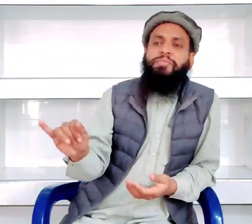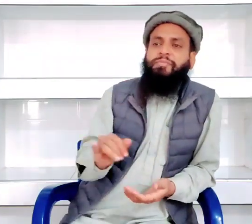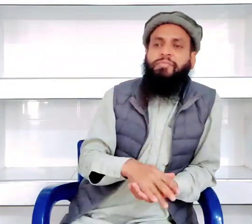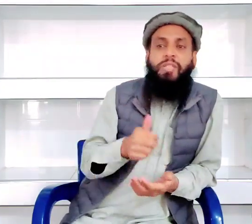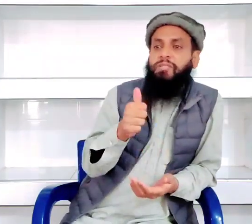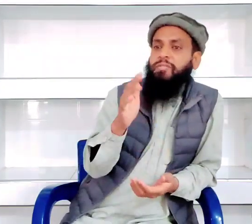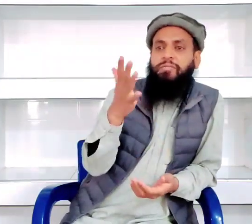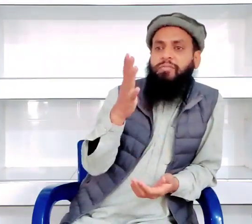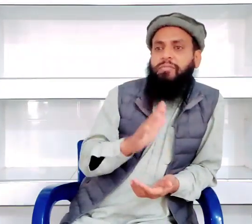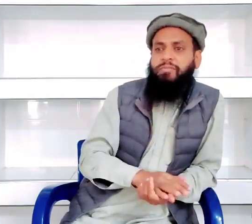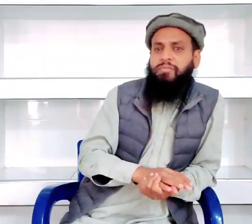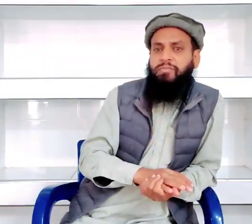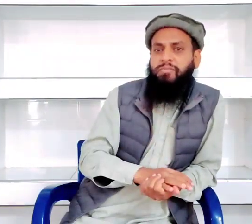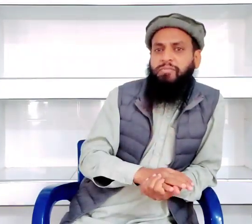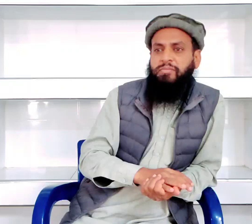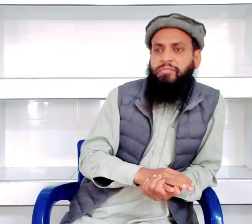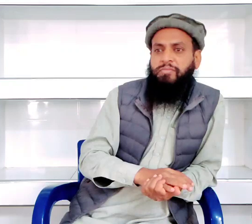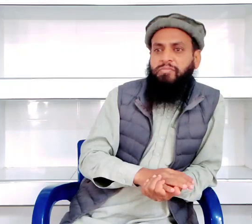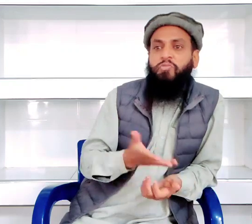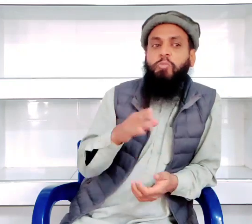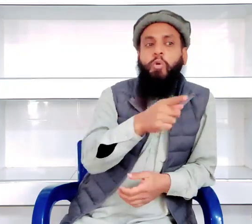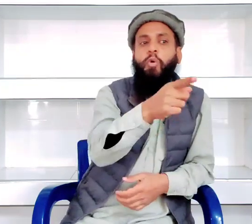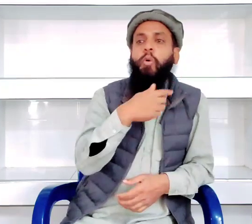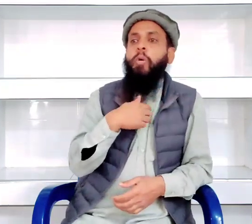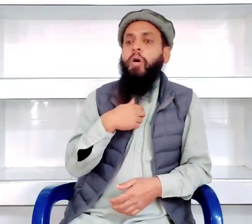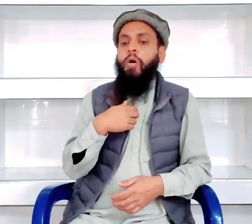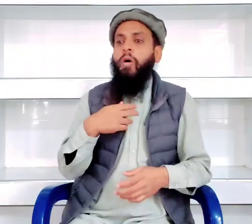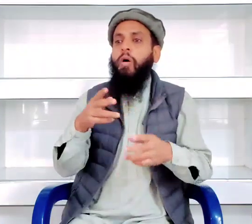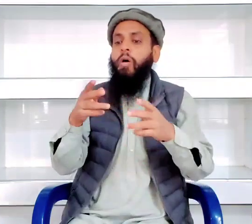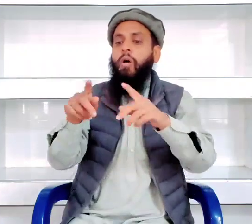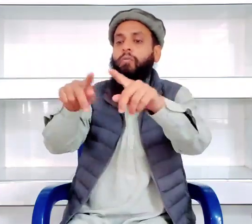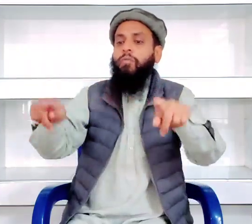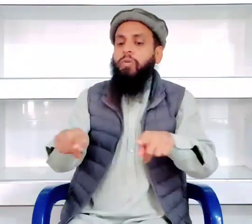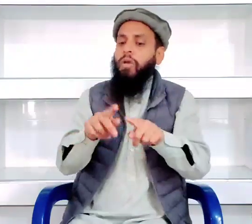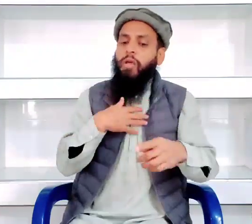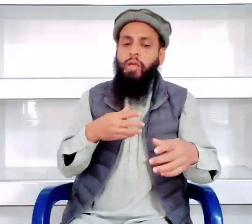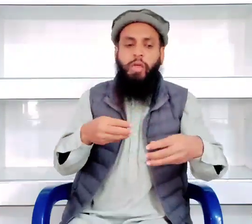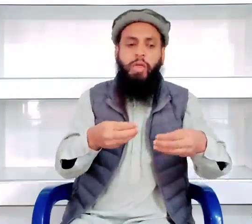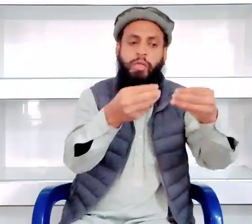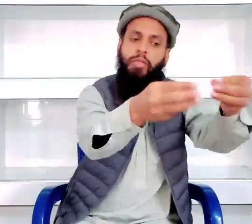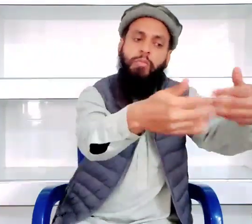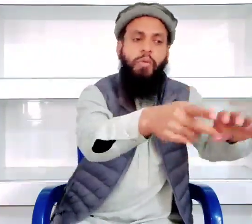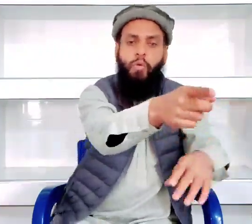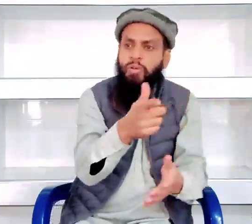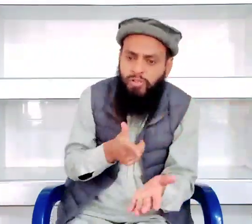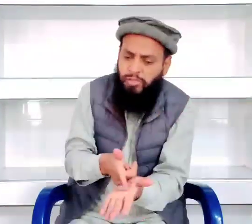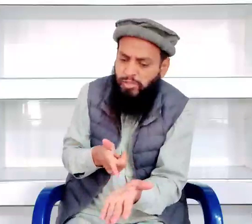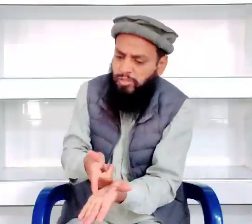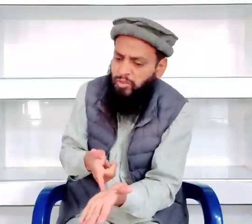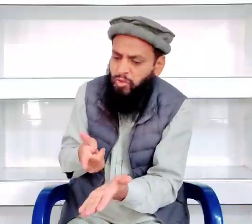علی میرے محبوب پیغمبر جناب محمد رسول اللہ صلی اللہ علیہ وسلم نے منع فرمایا کہ کوئی آدمی کچا باندھ